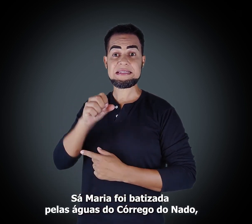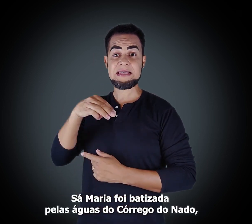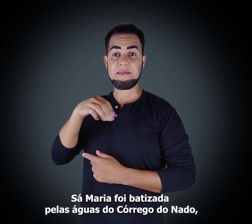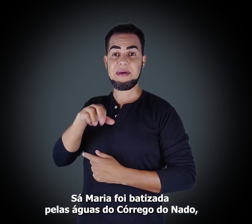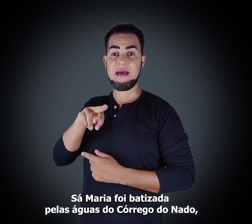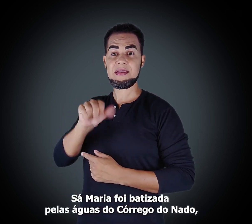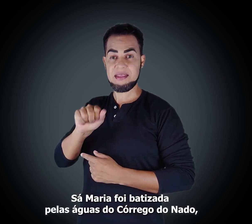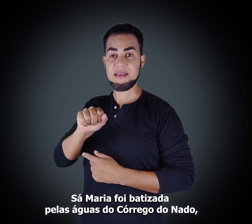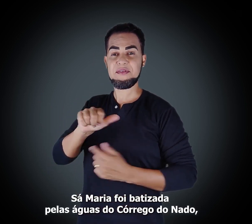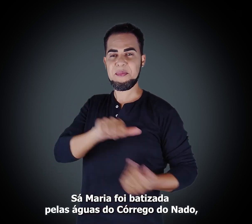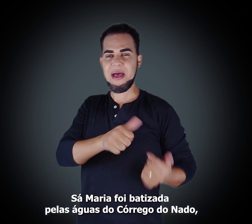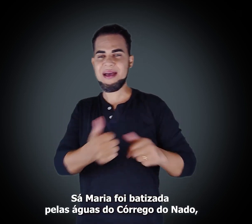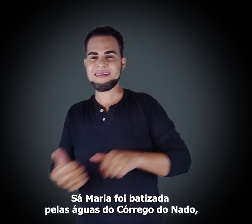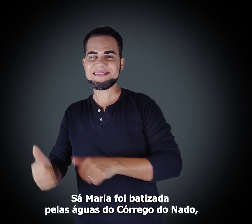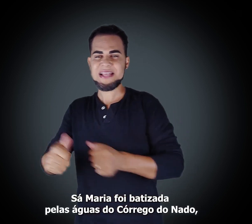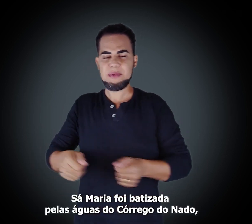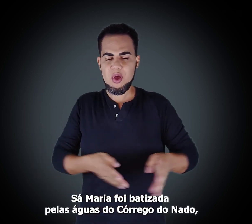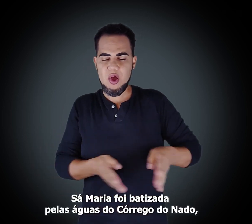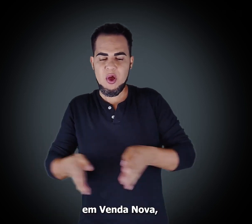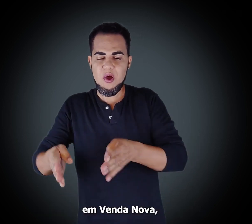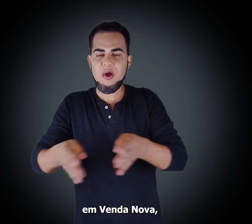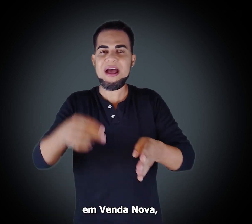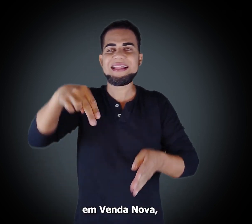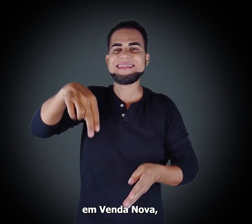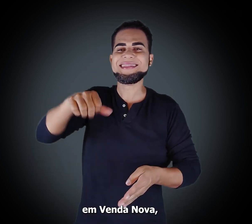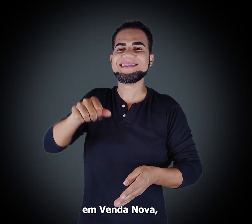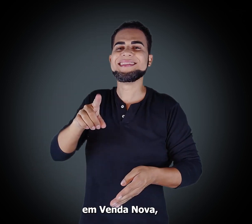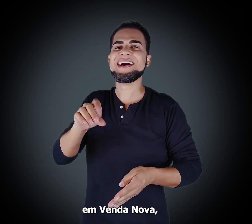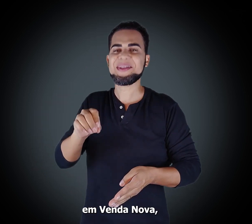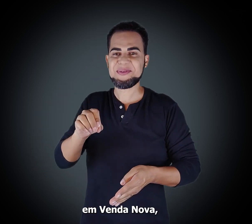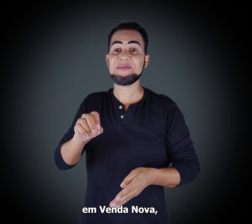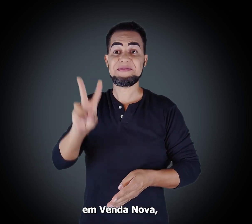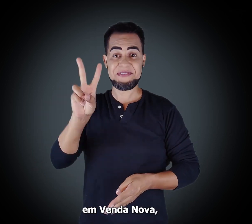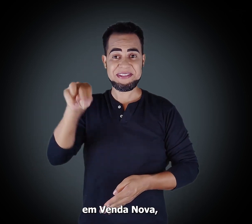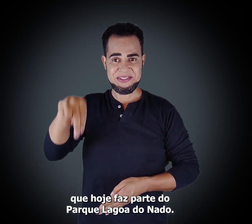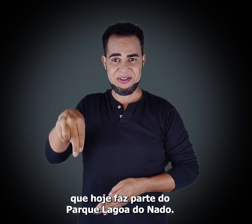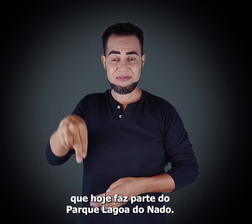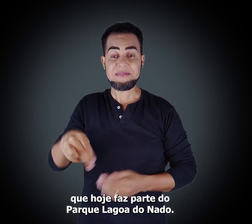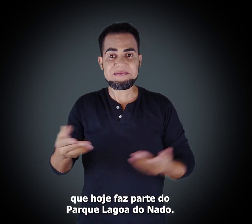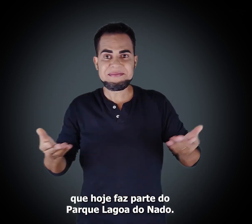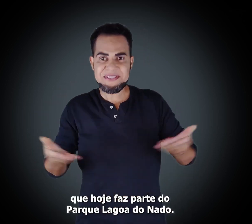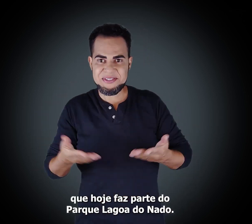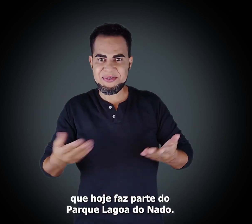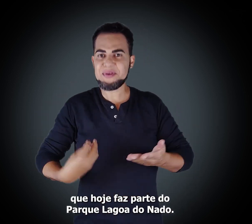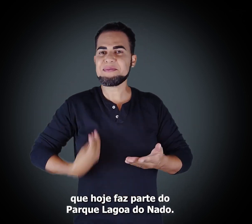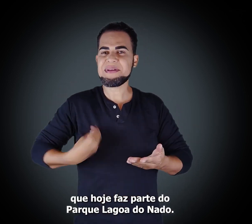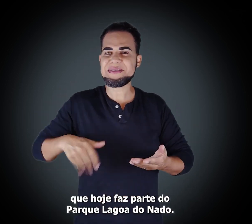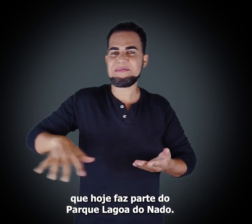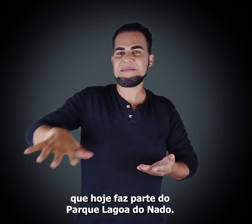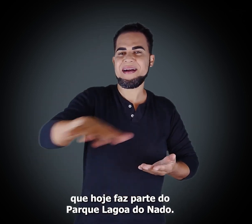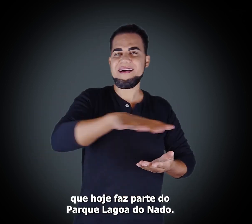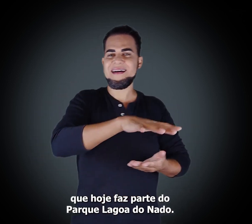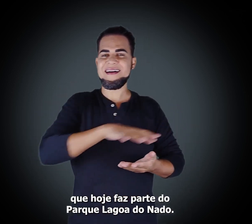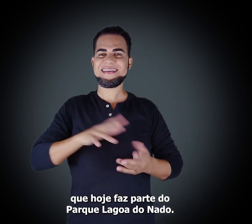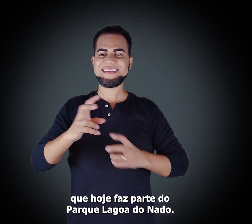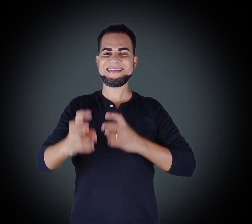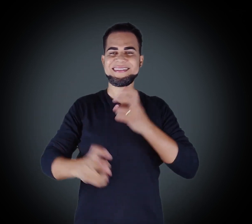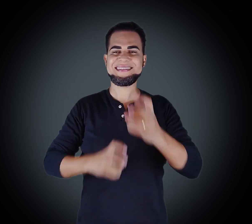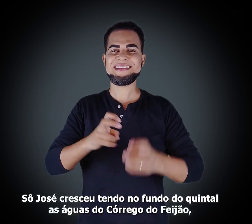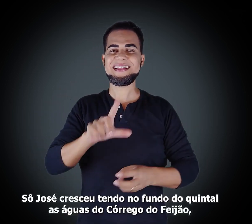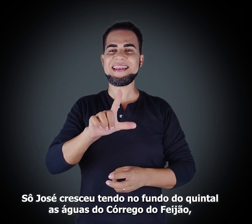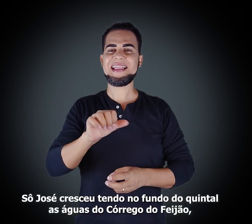Samaria foi batizada pelas águas do Córrego do Nado, em Venda Nova, que hoje faz parte do Parque Lagoa do